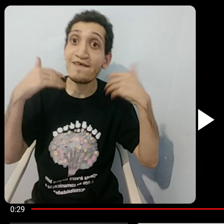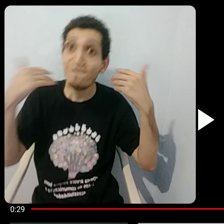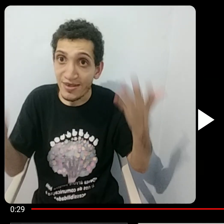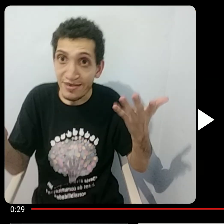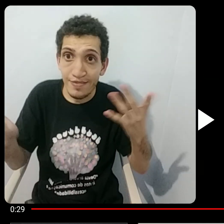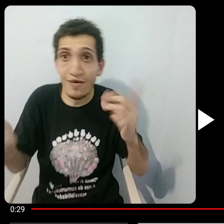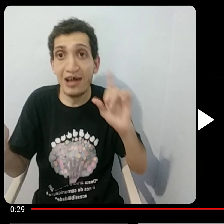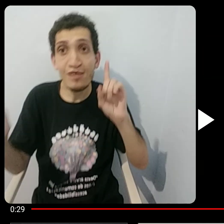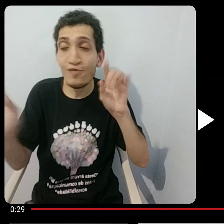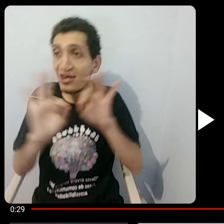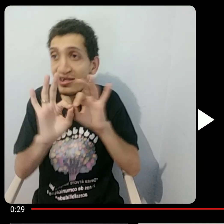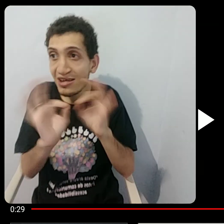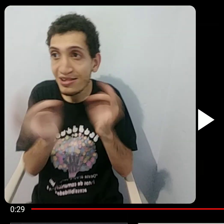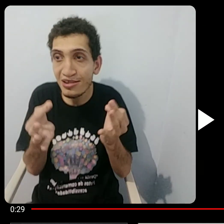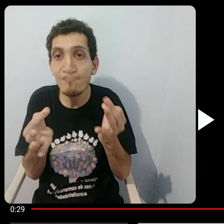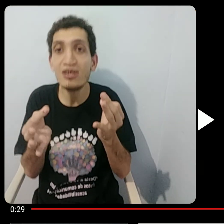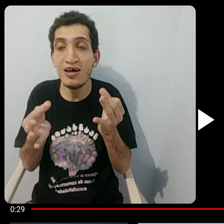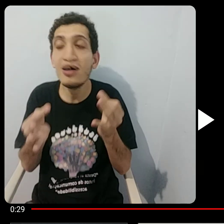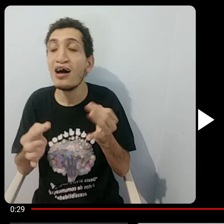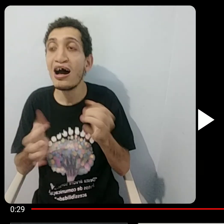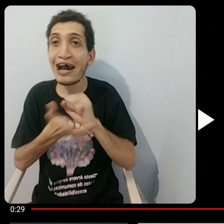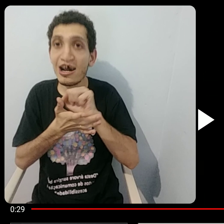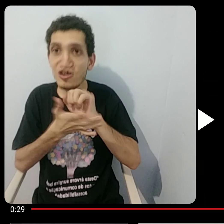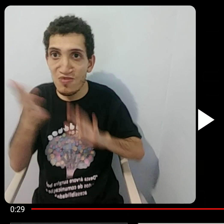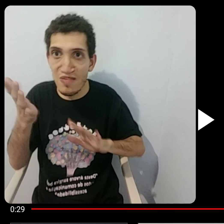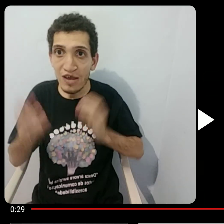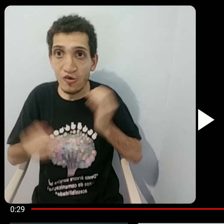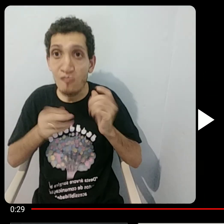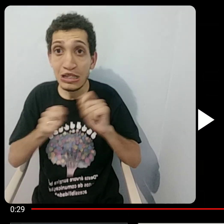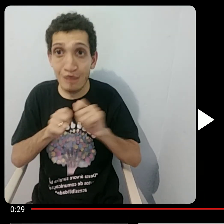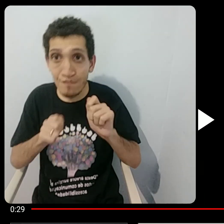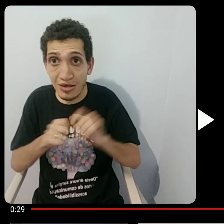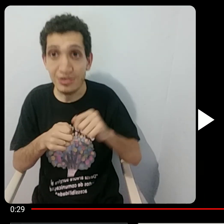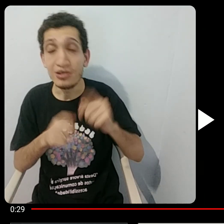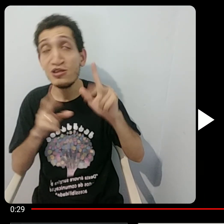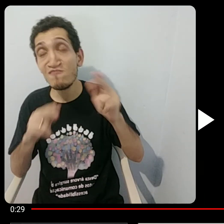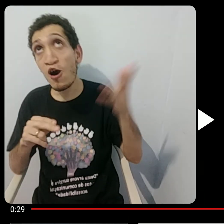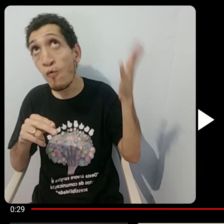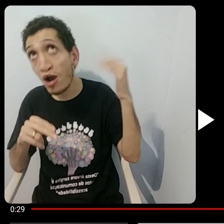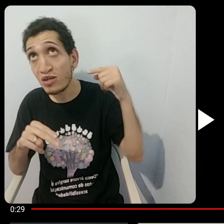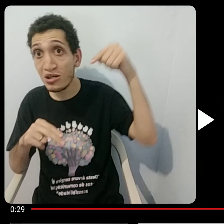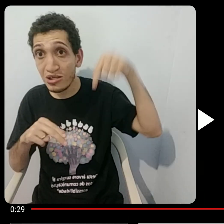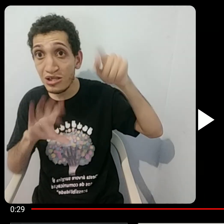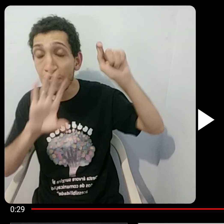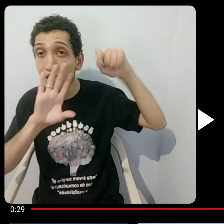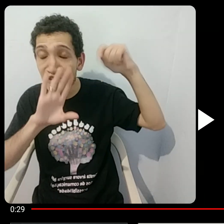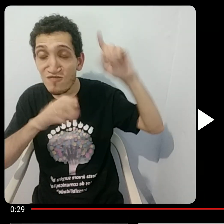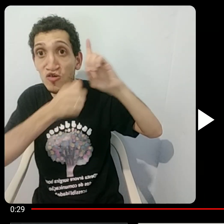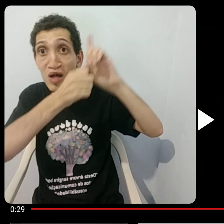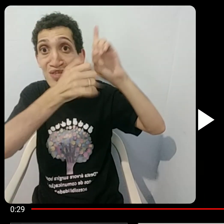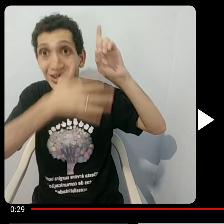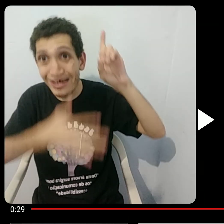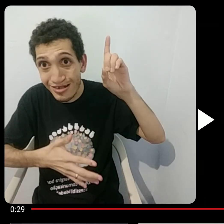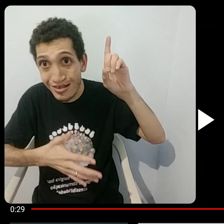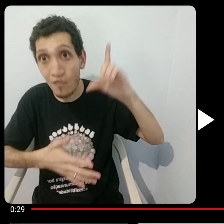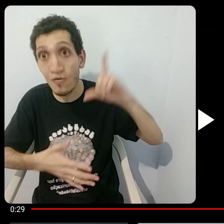Enfim, então essa foi a minha simples, né? A atividade, como você vai fazer? Igual antes, aqui nesse vídeo, na descrição,